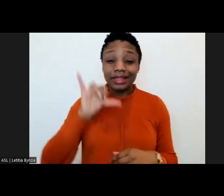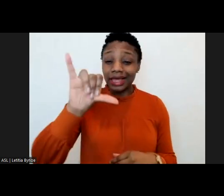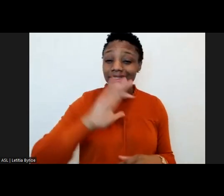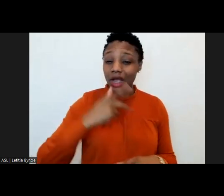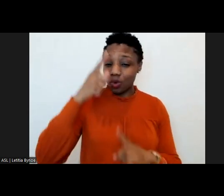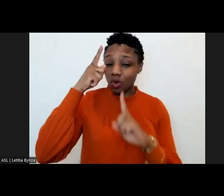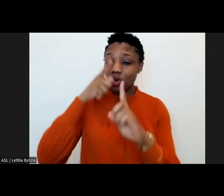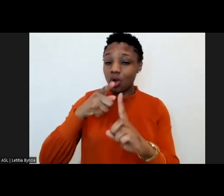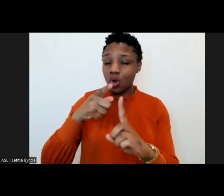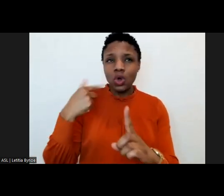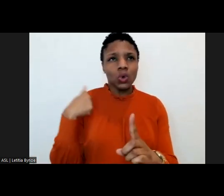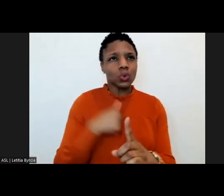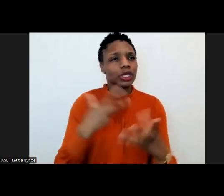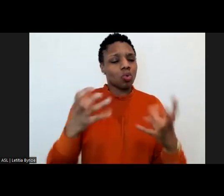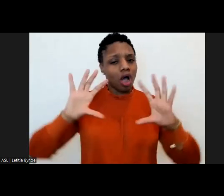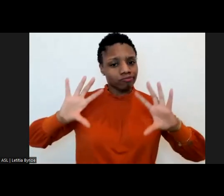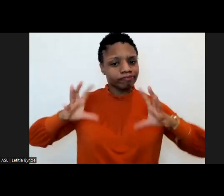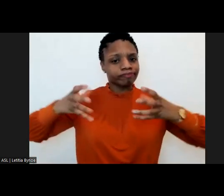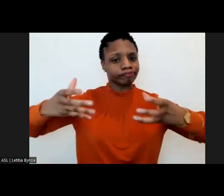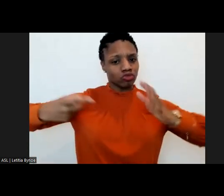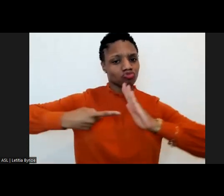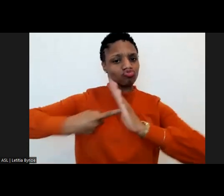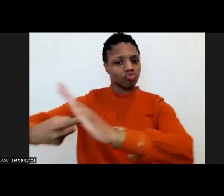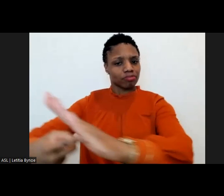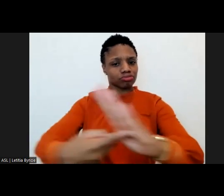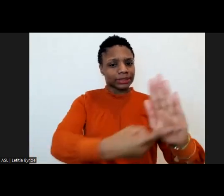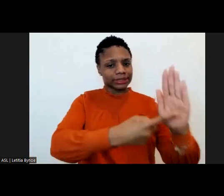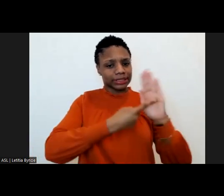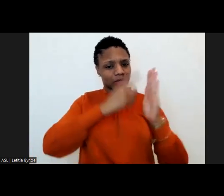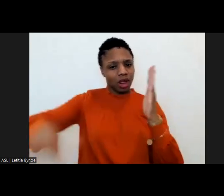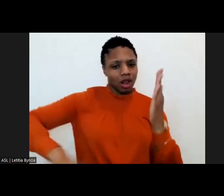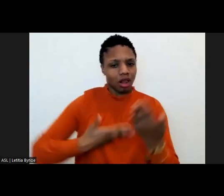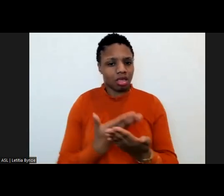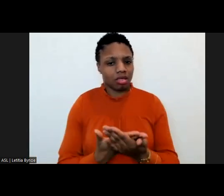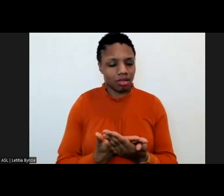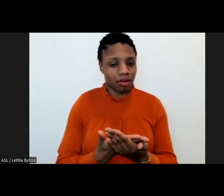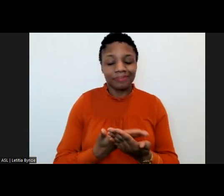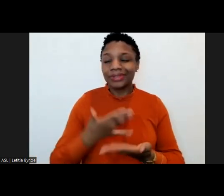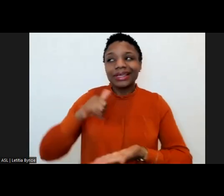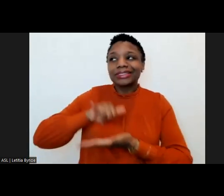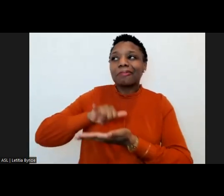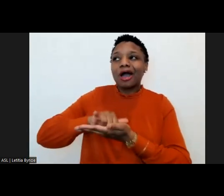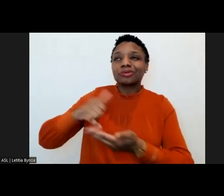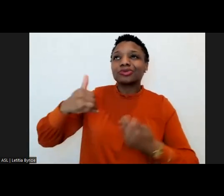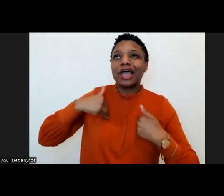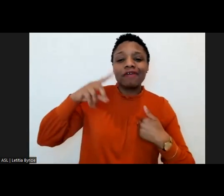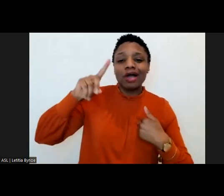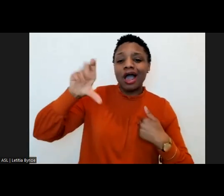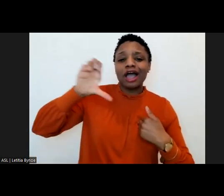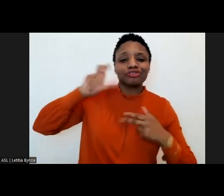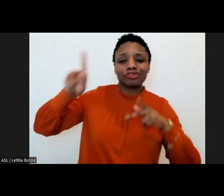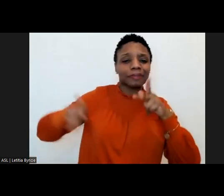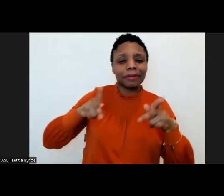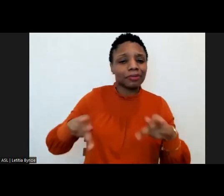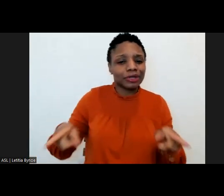nosotros y traer las preguntas eh ustedes pueden hacerlo es imposible